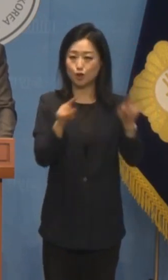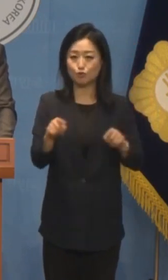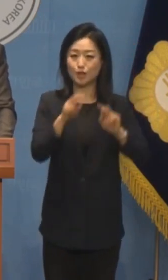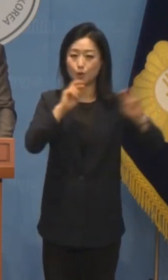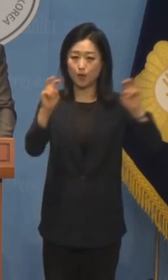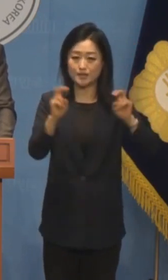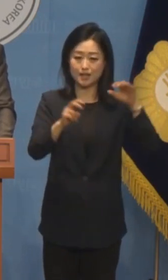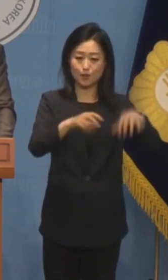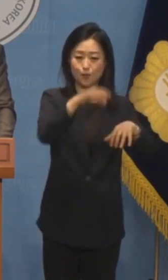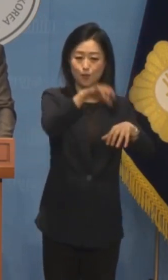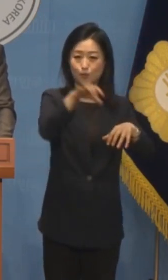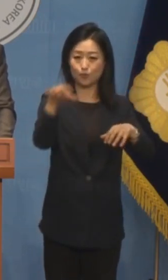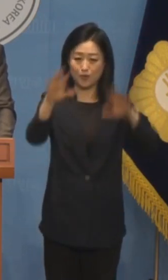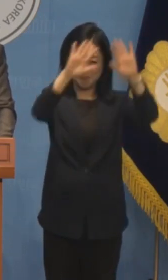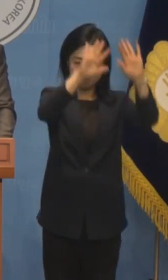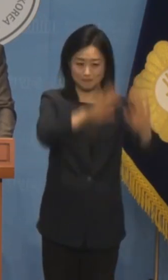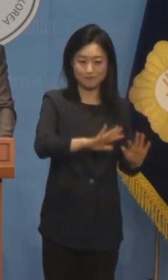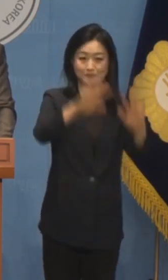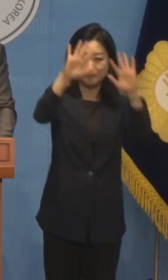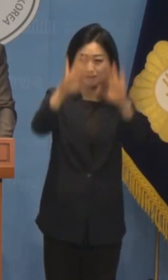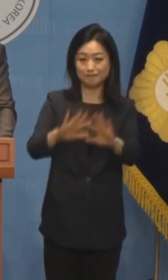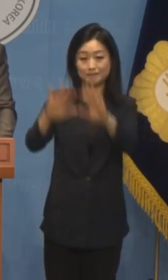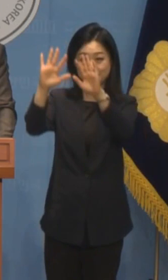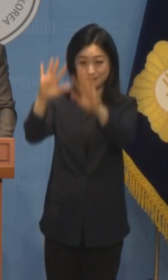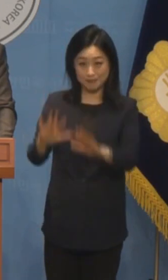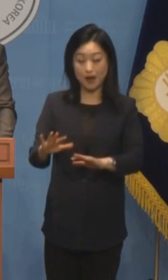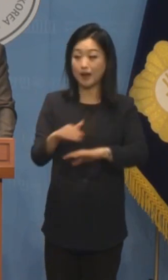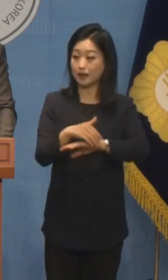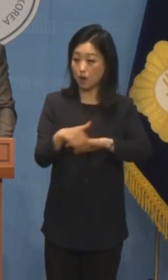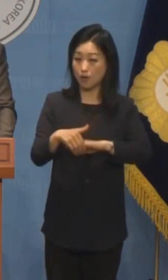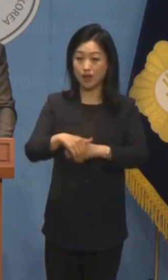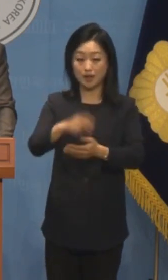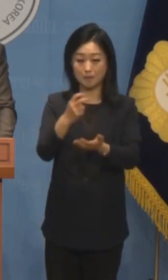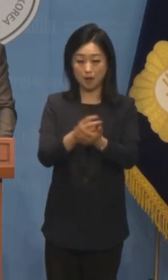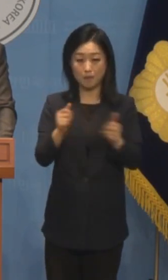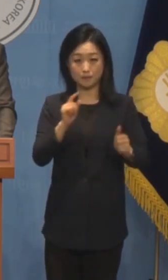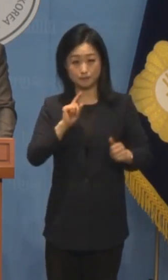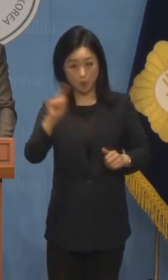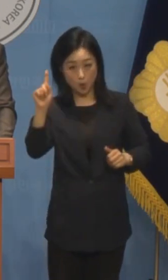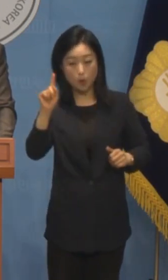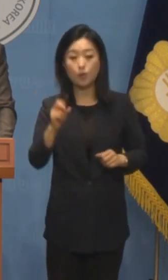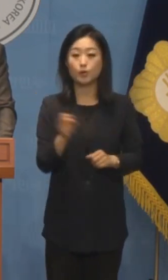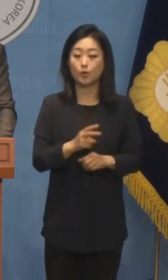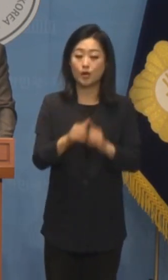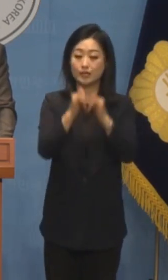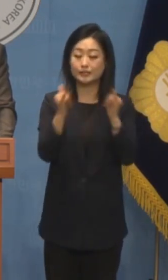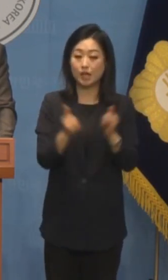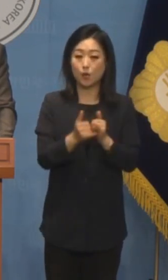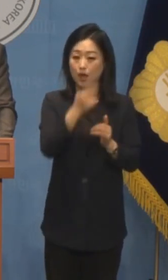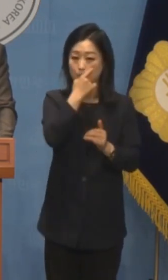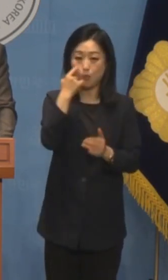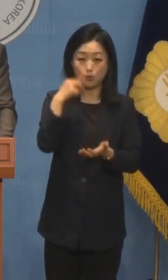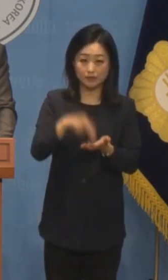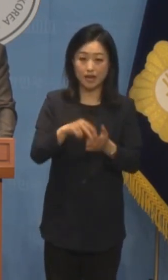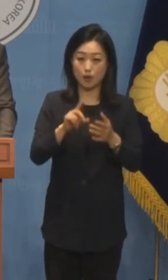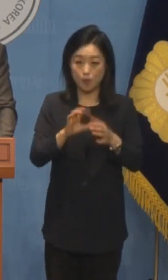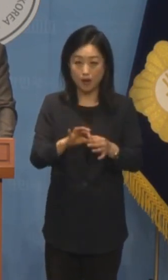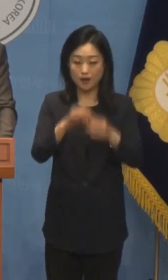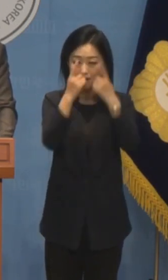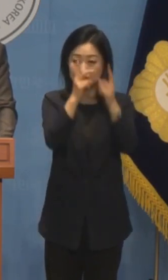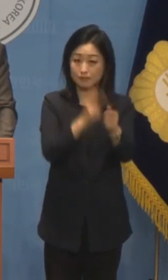기업들에도 같은 대자보를 게재할 계획이고 법률 싸움부터 사회보장성 강화를 주장하는 교수님들과의 토론